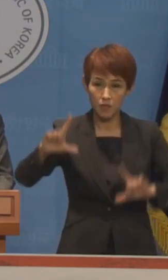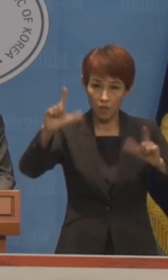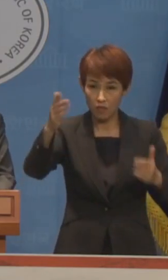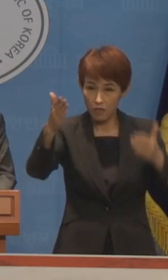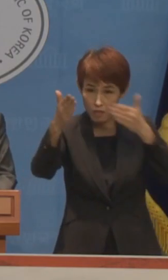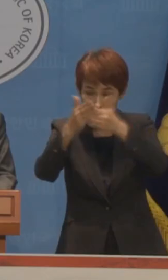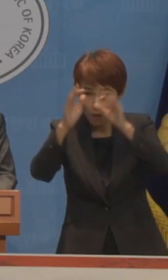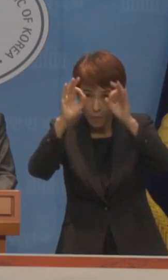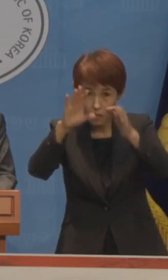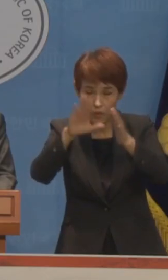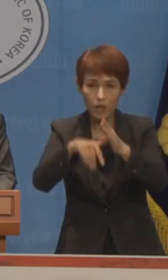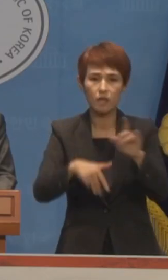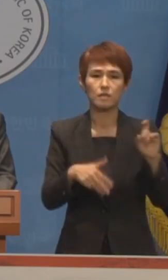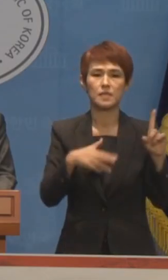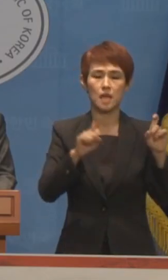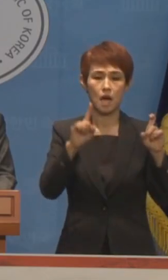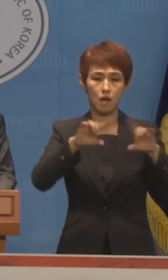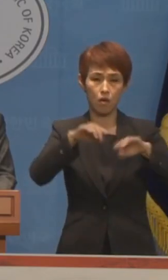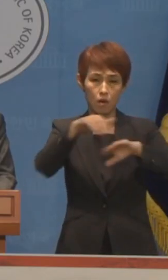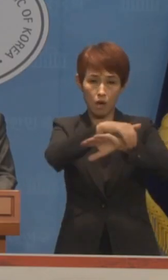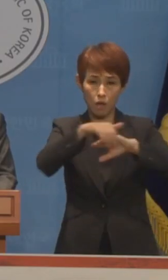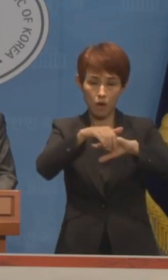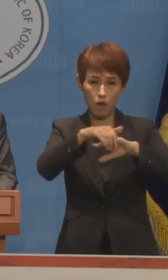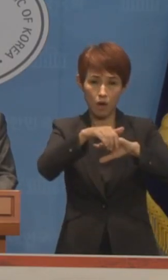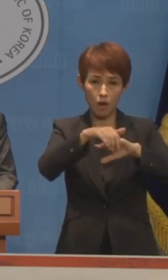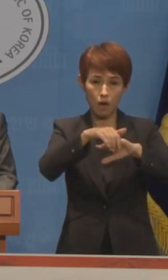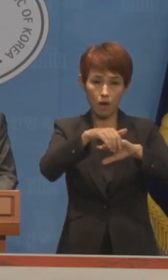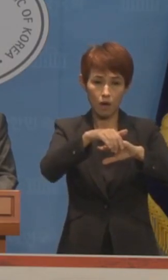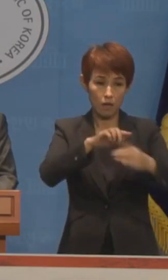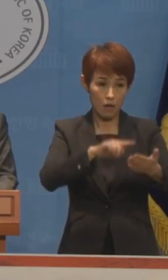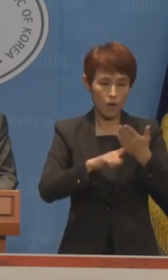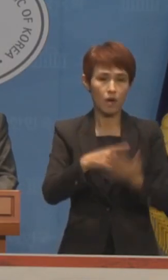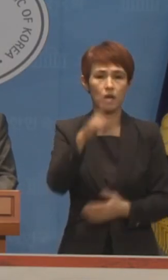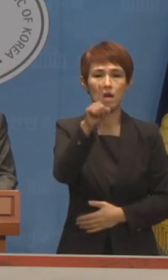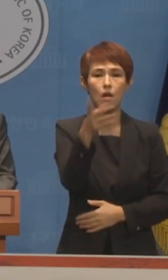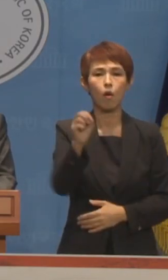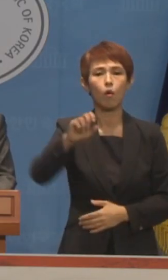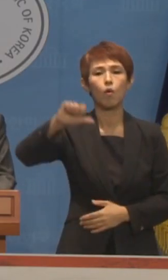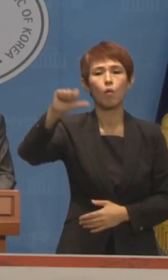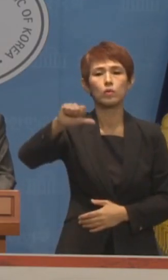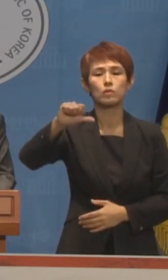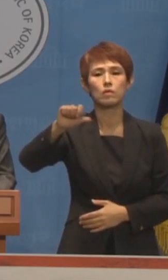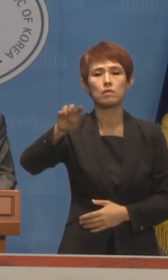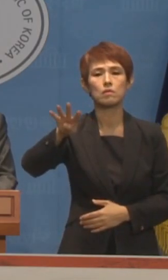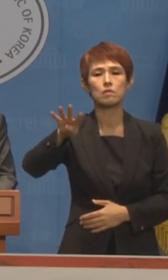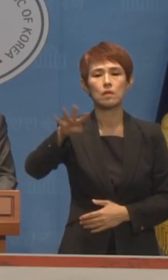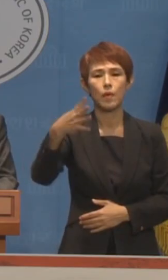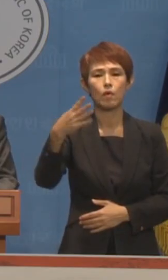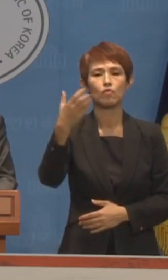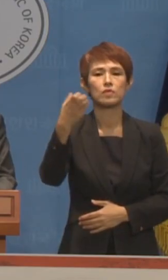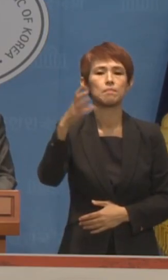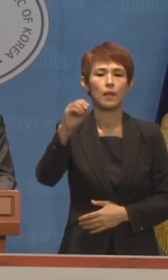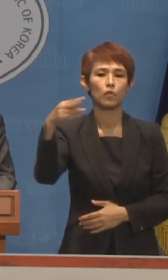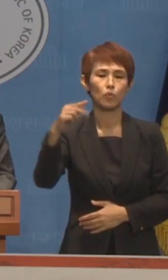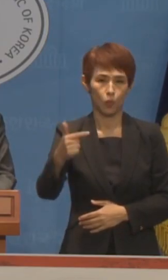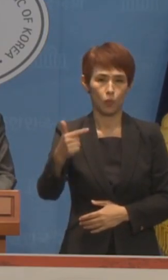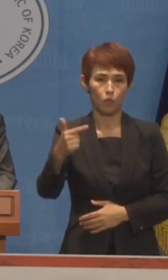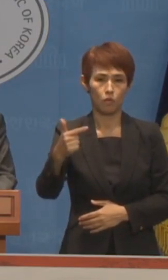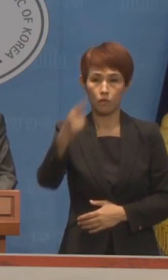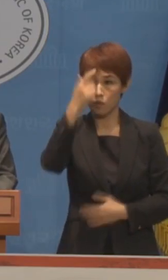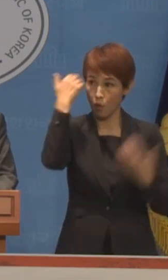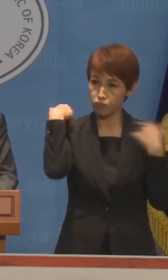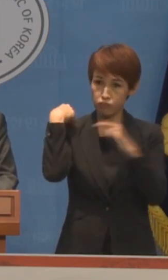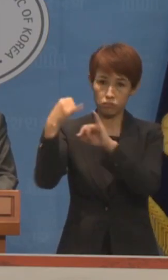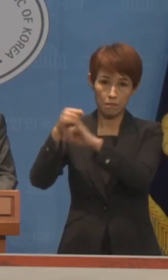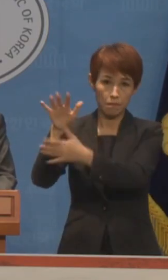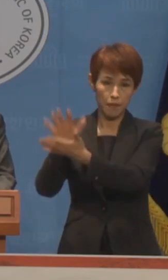보면 제11차 정기본의 배출량은 1억 5,490만 톤으로 이는 정부 스스로가